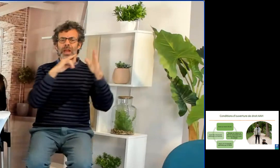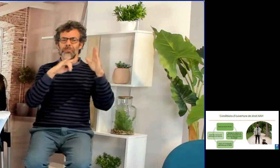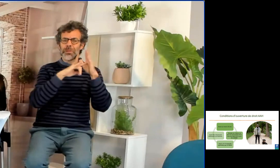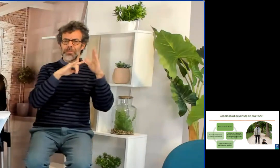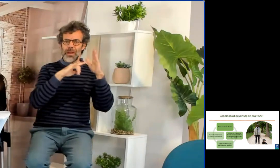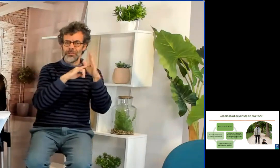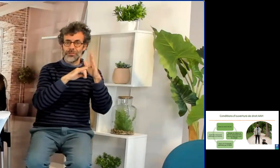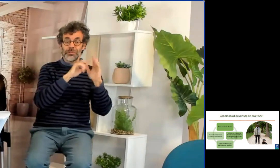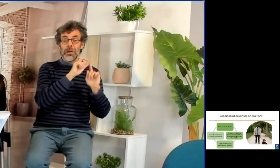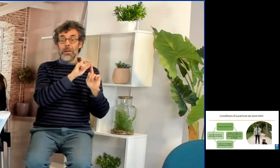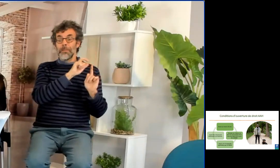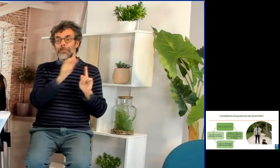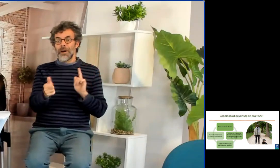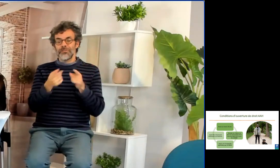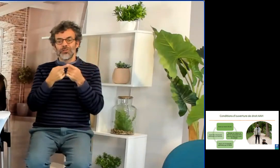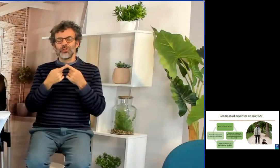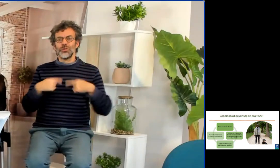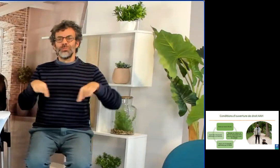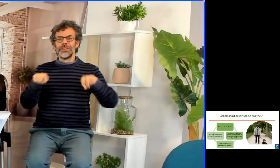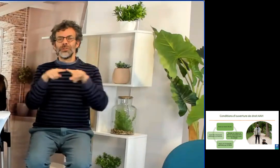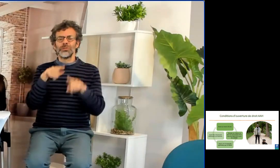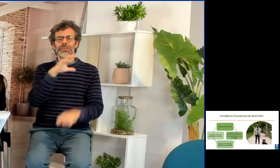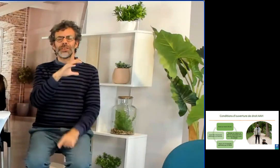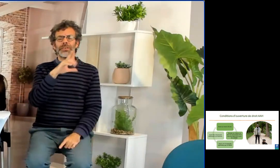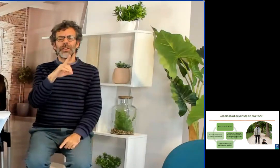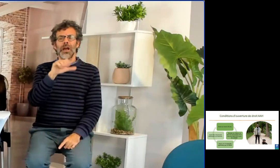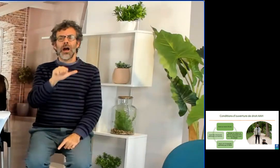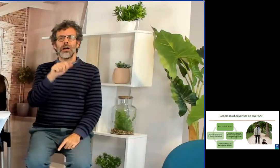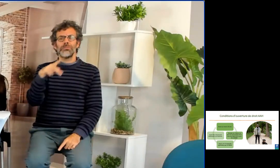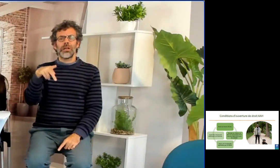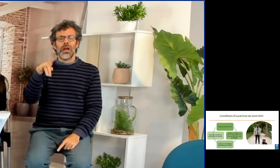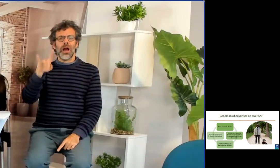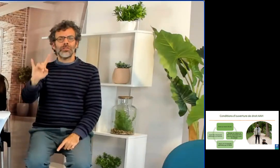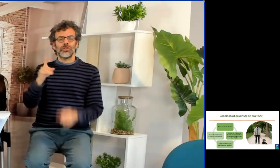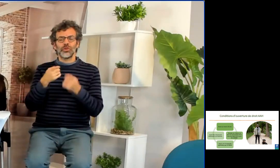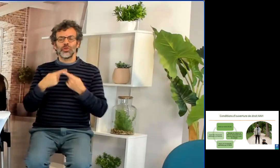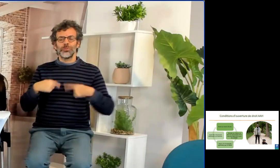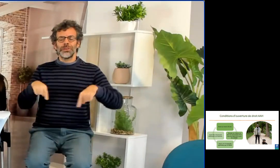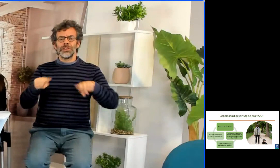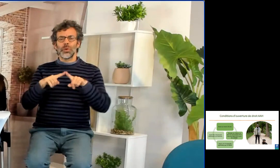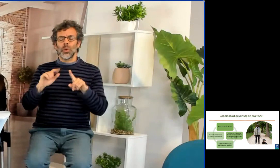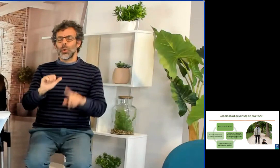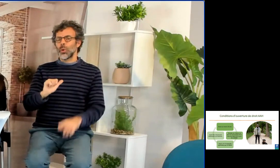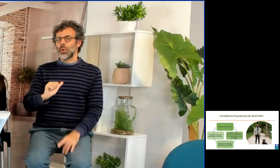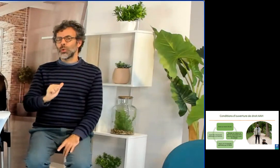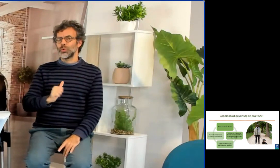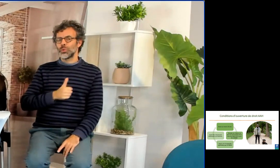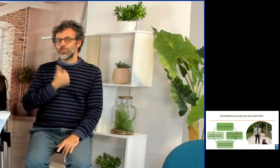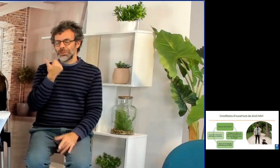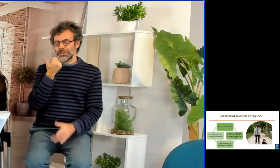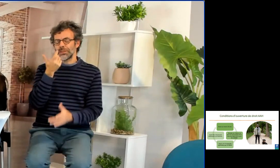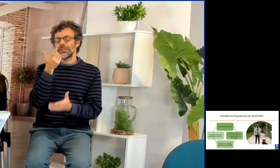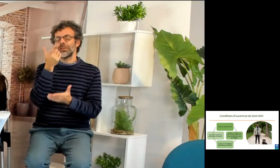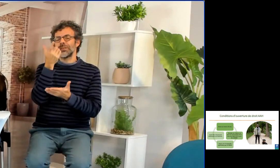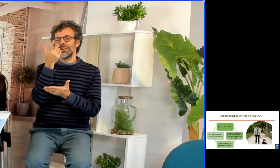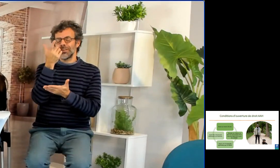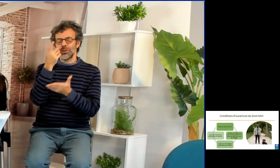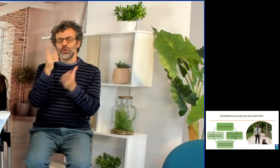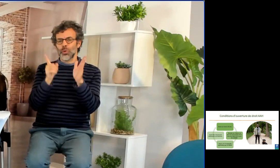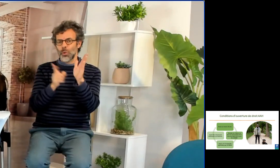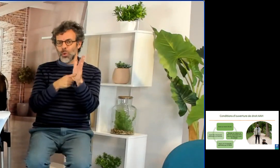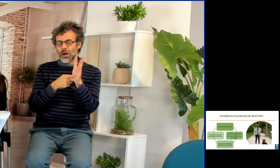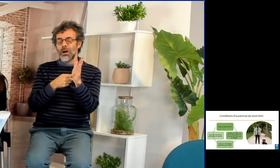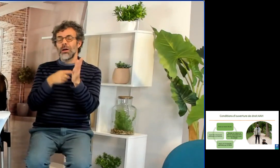de l'autonomie des personnes handicapées, qui vous a octroyé un droit avec un certain taux de handicap.